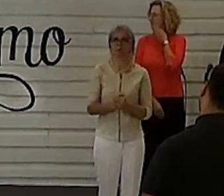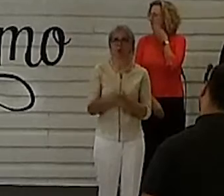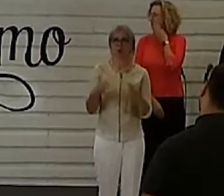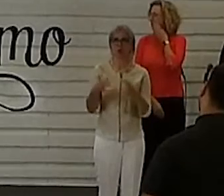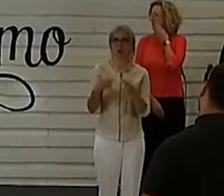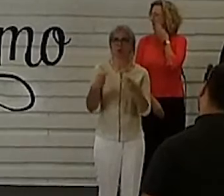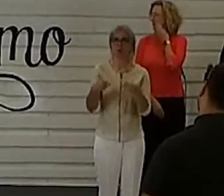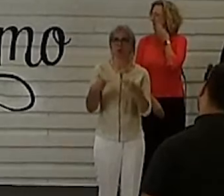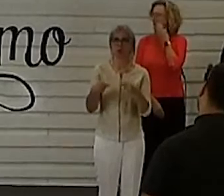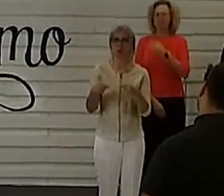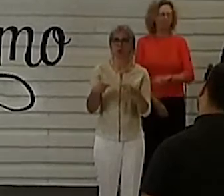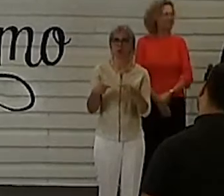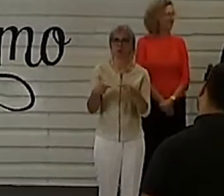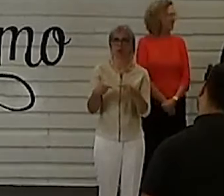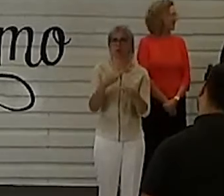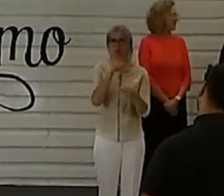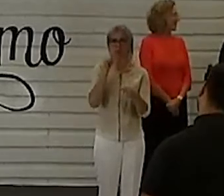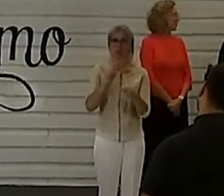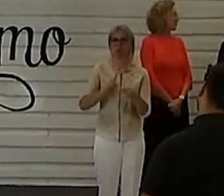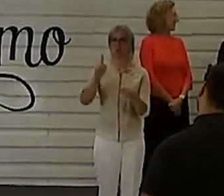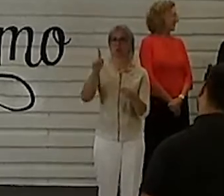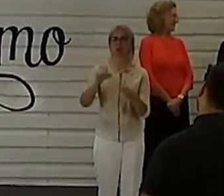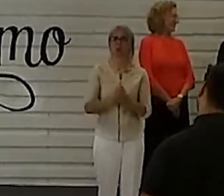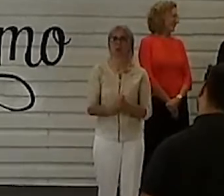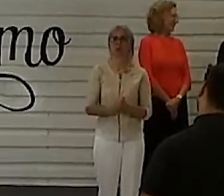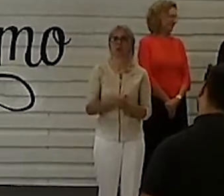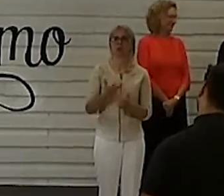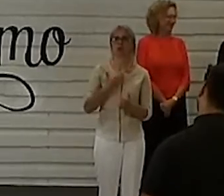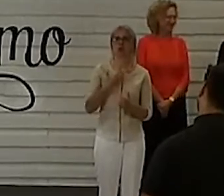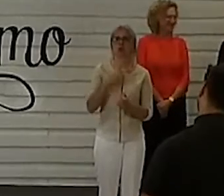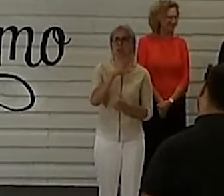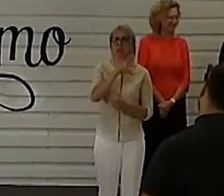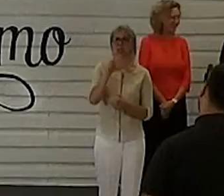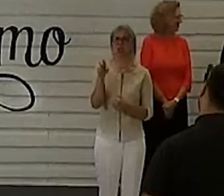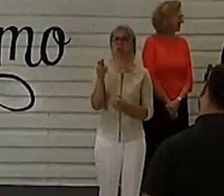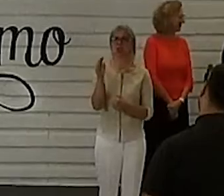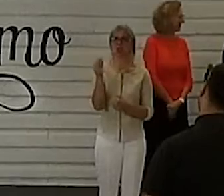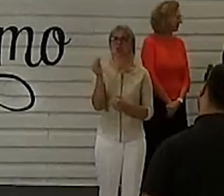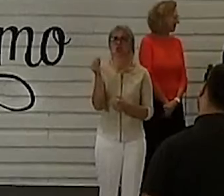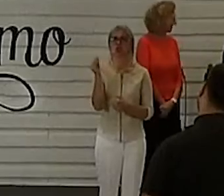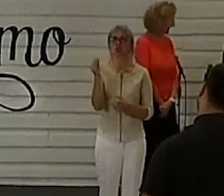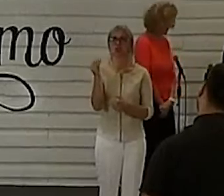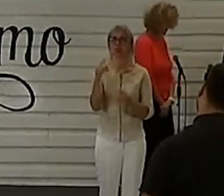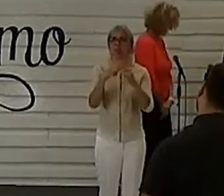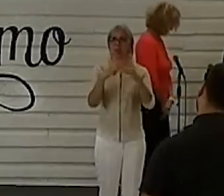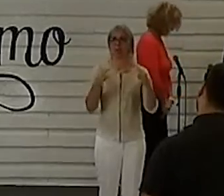ci sono più di 300 giovani che sono venuti al campeggio, sono di suicidi.